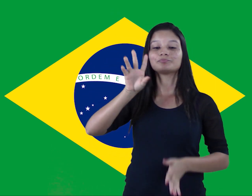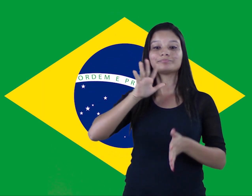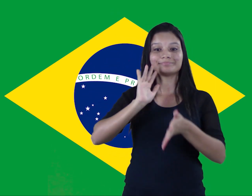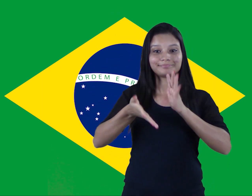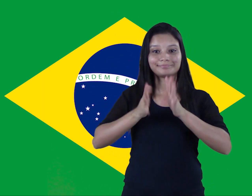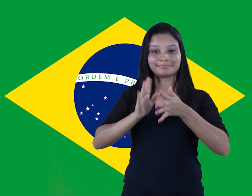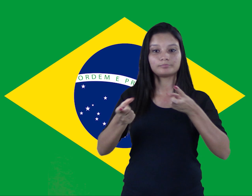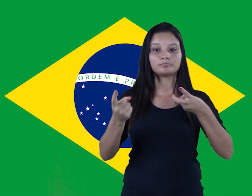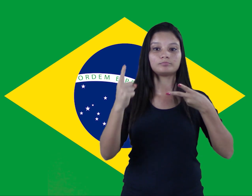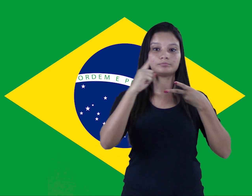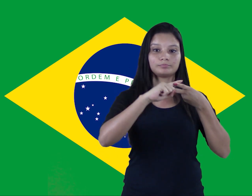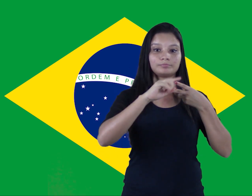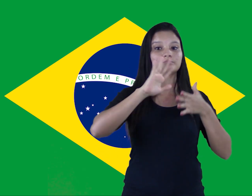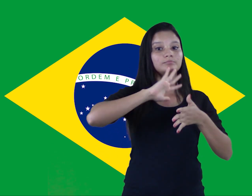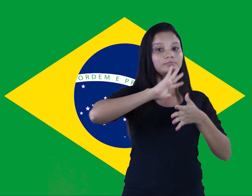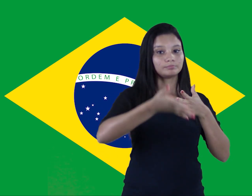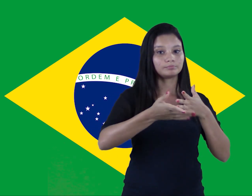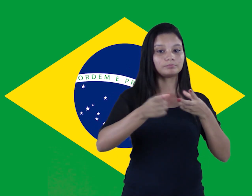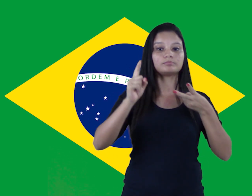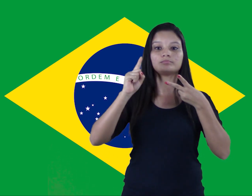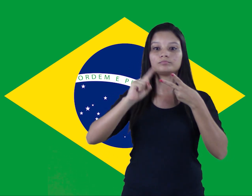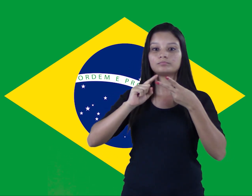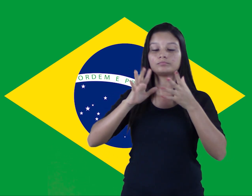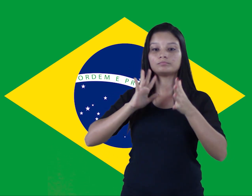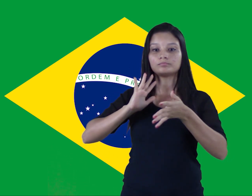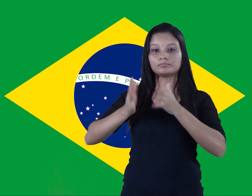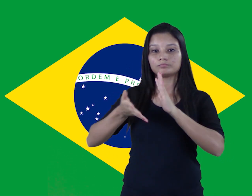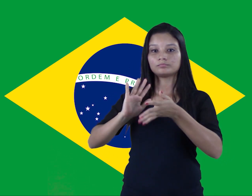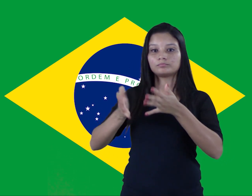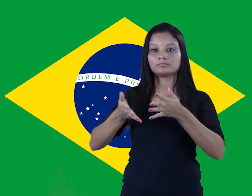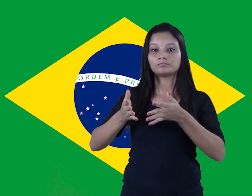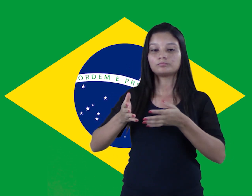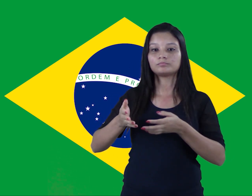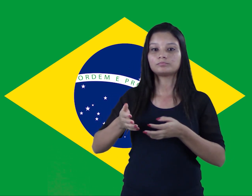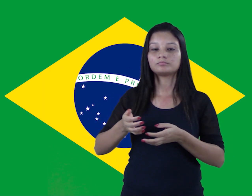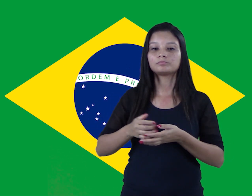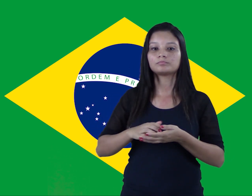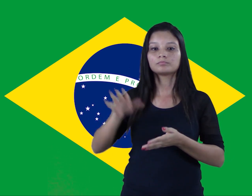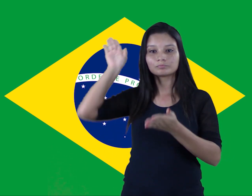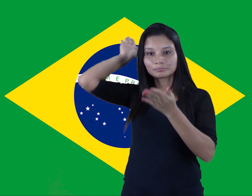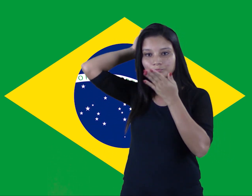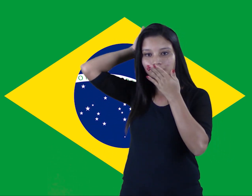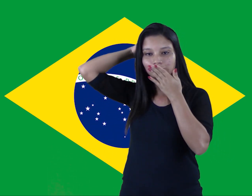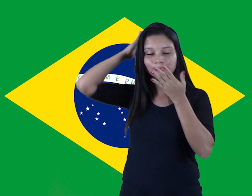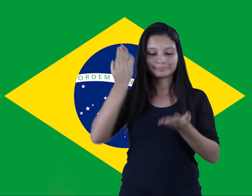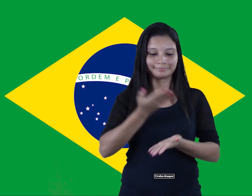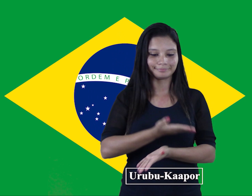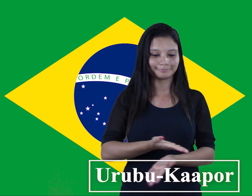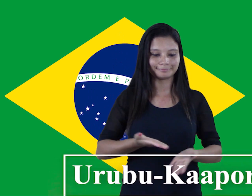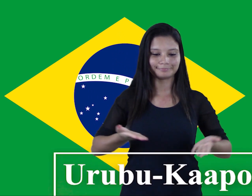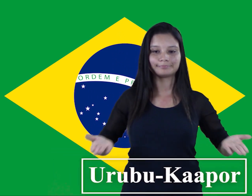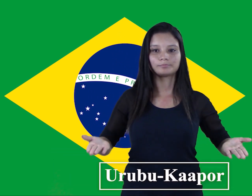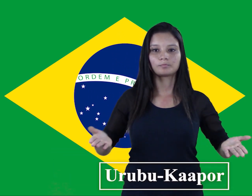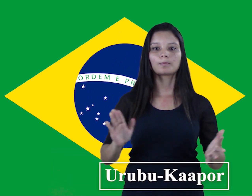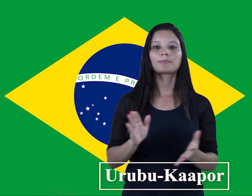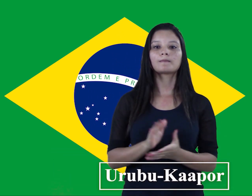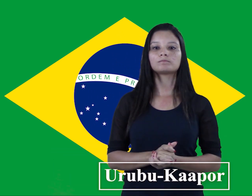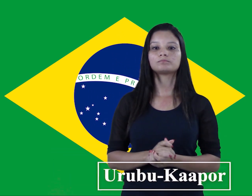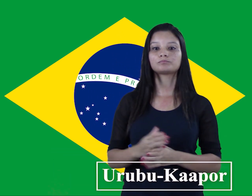línguas de sinais, a Libras e a língua de sinais Urubu-Capó. A